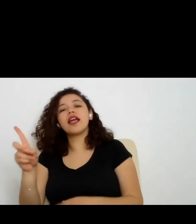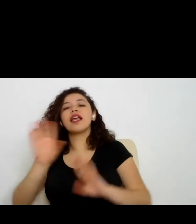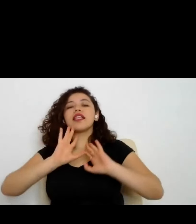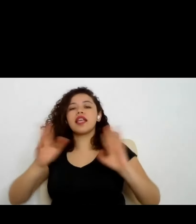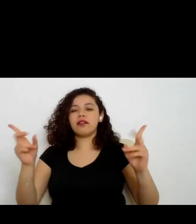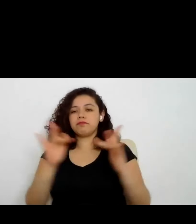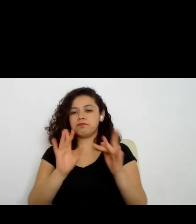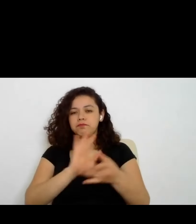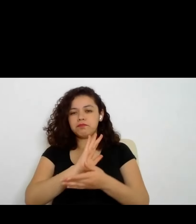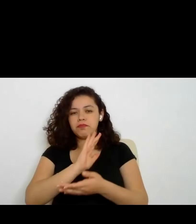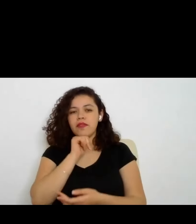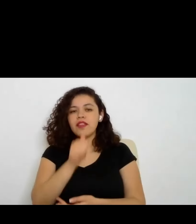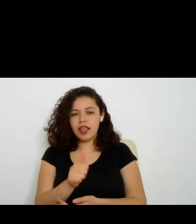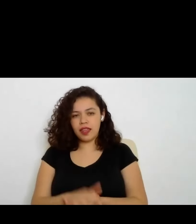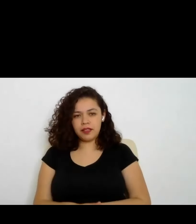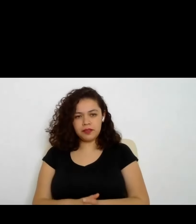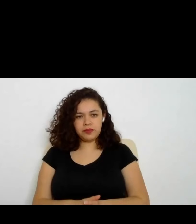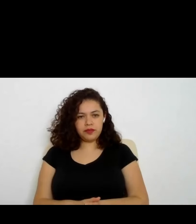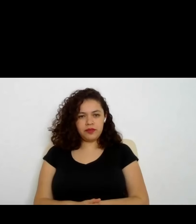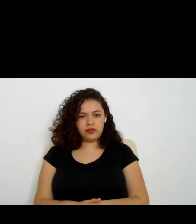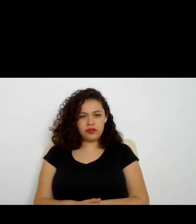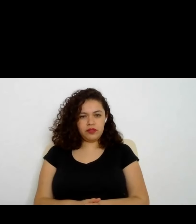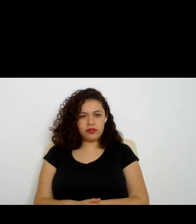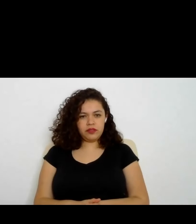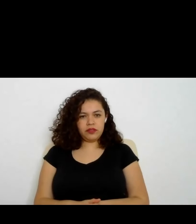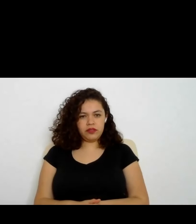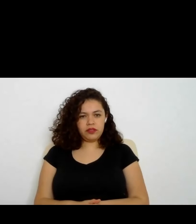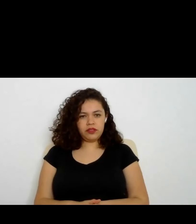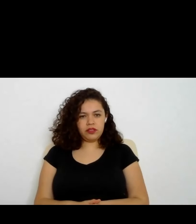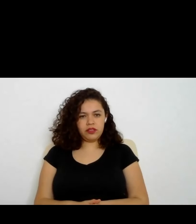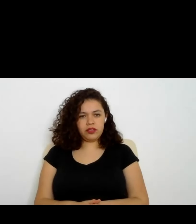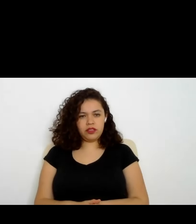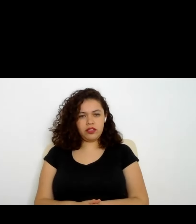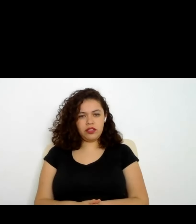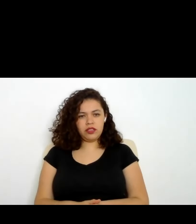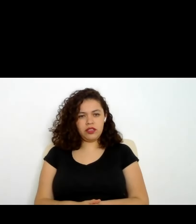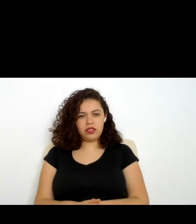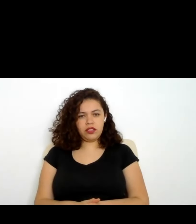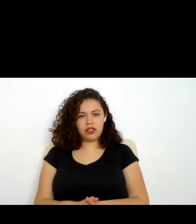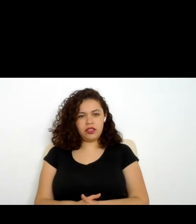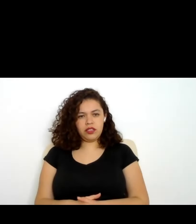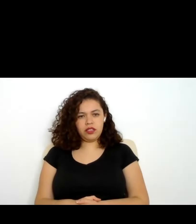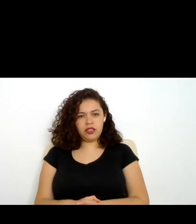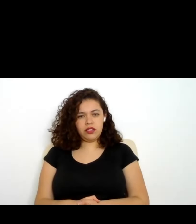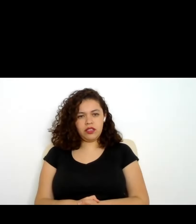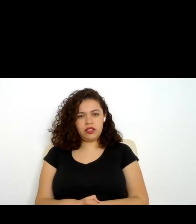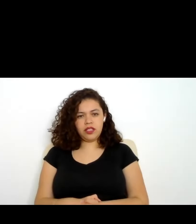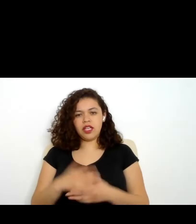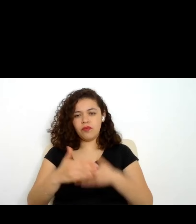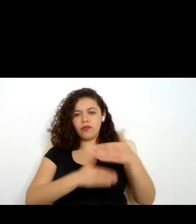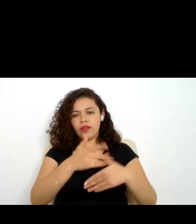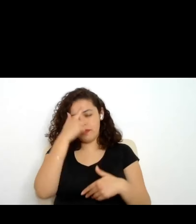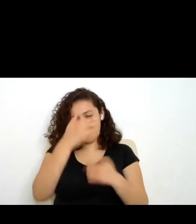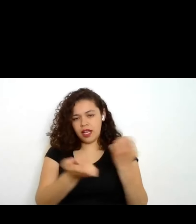Y bueno, ahora vamos a ver cómo se hace, cuál es el procedimiento de este ejercicio